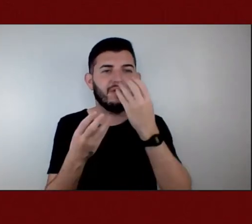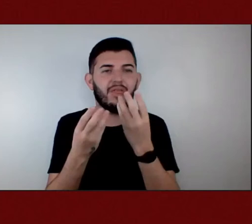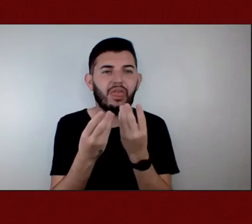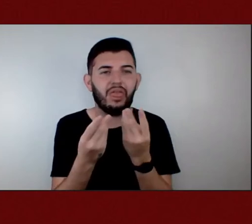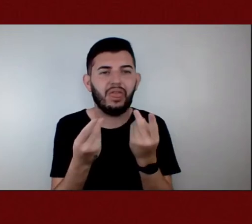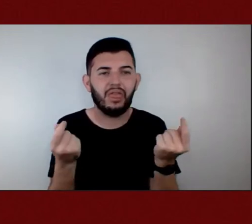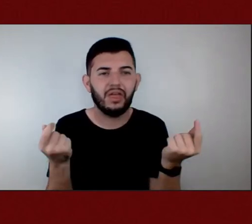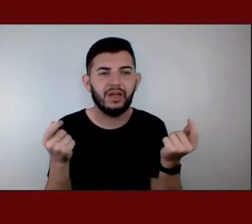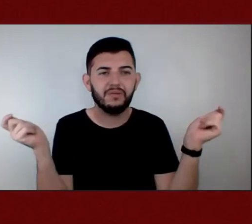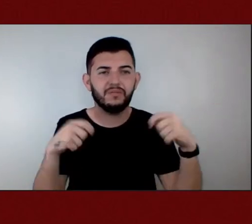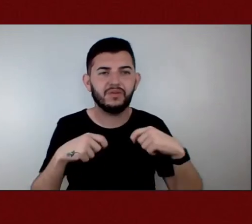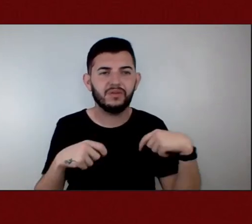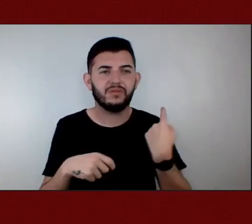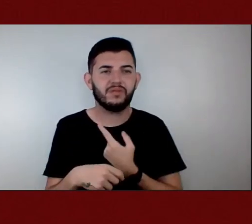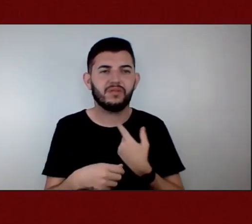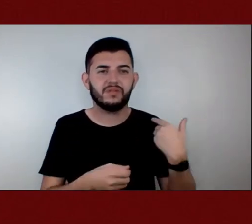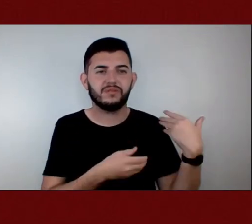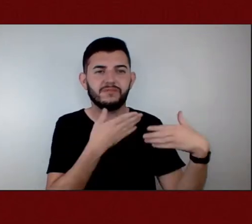e pensar